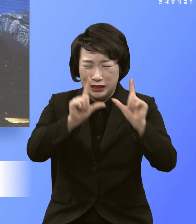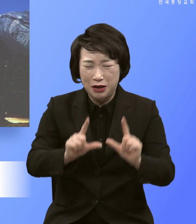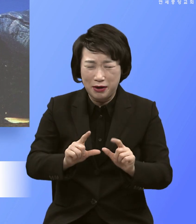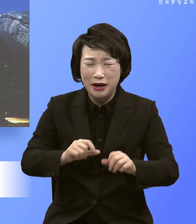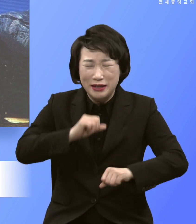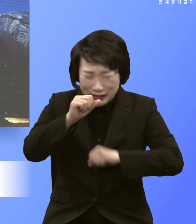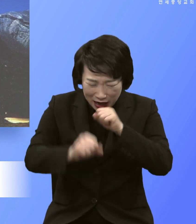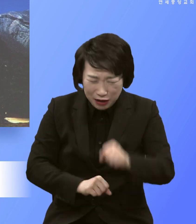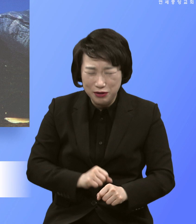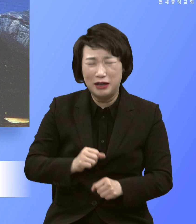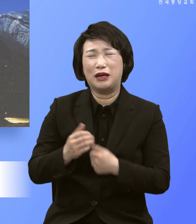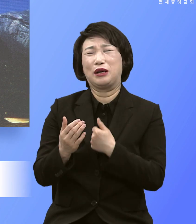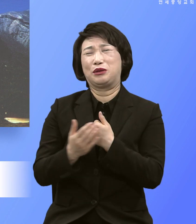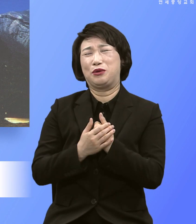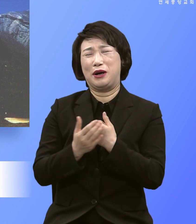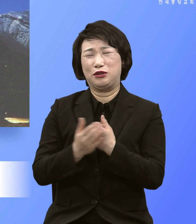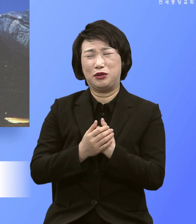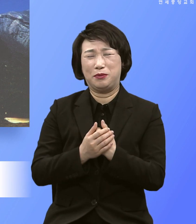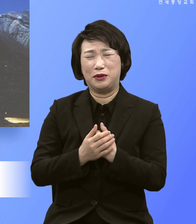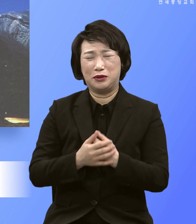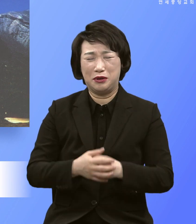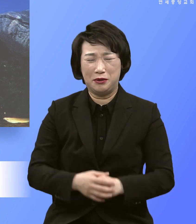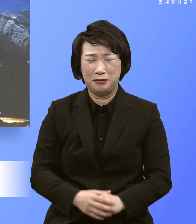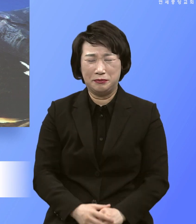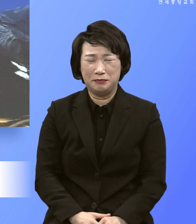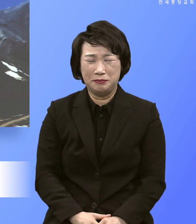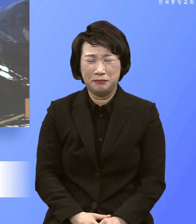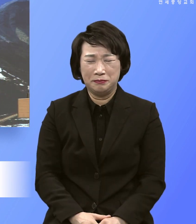신앙생활을 자유하게 도와주시오.